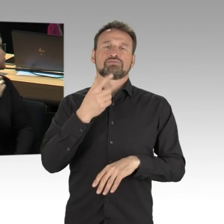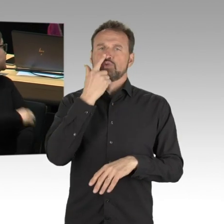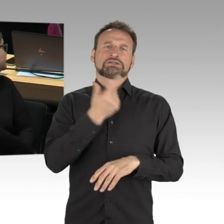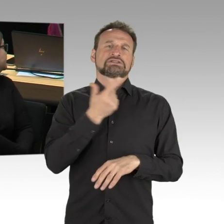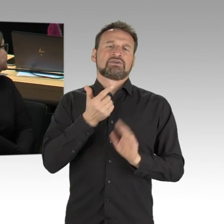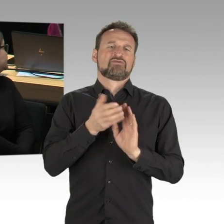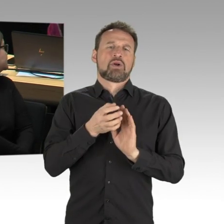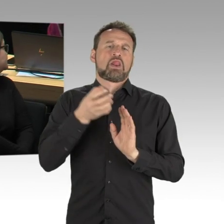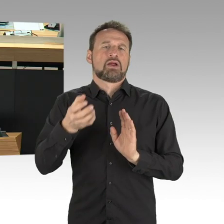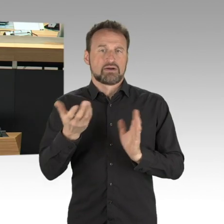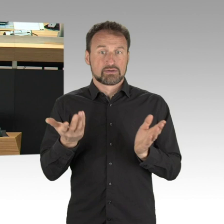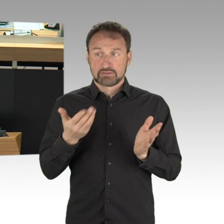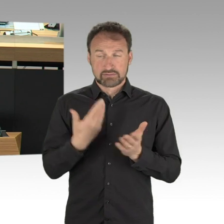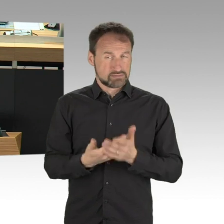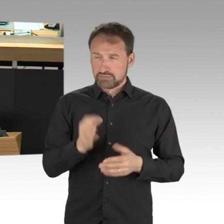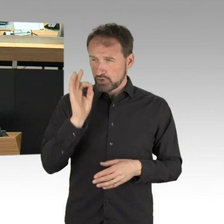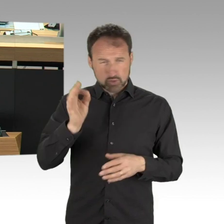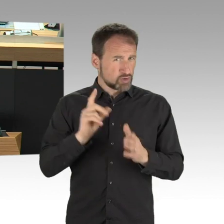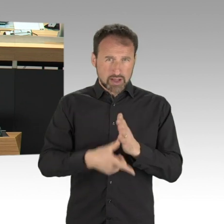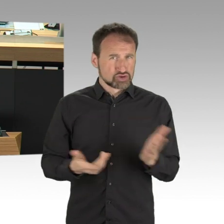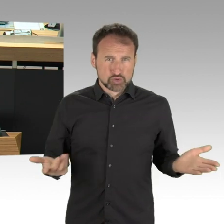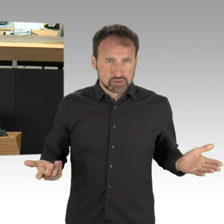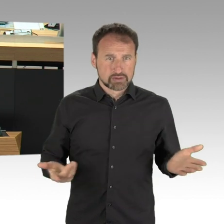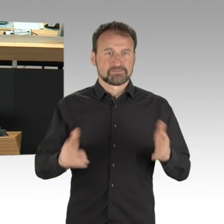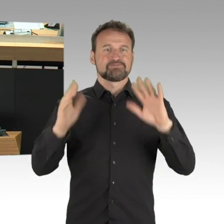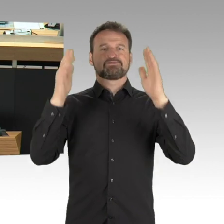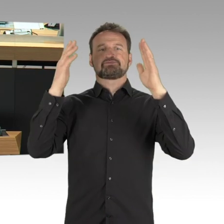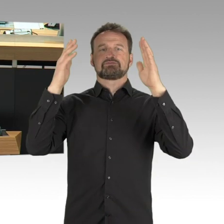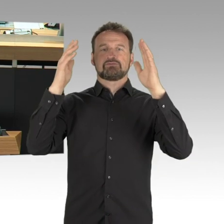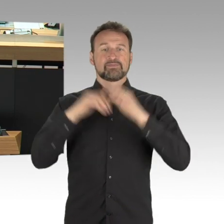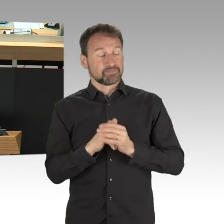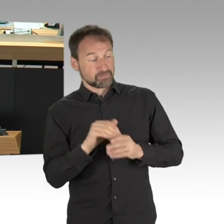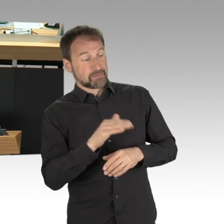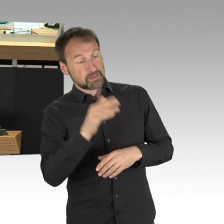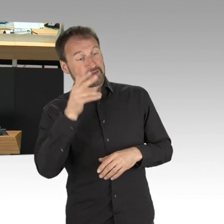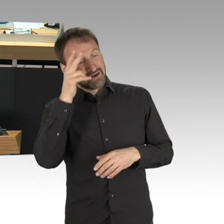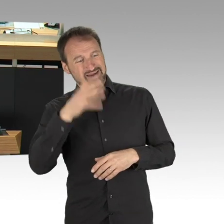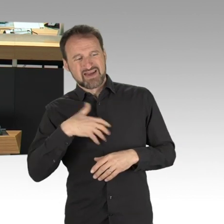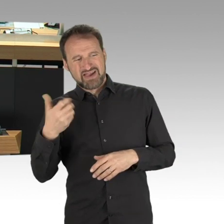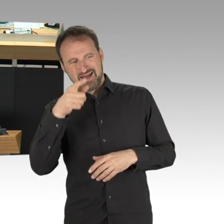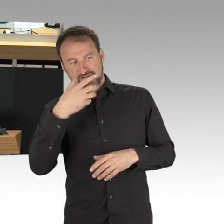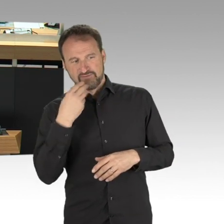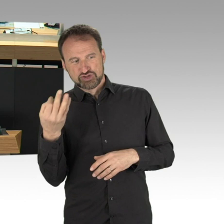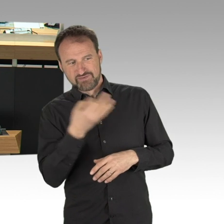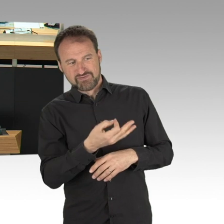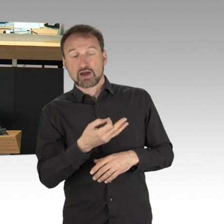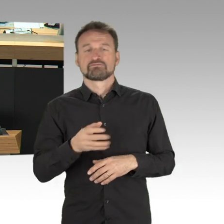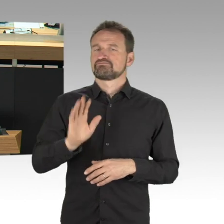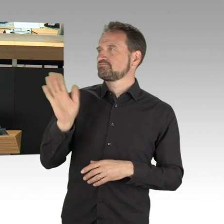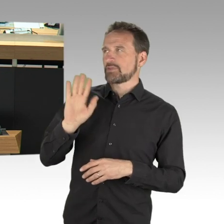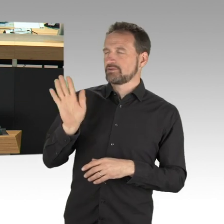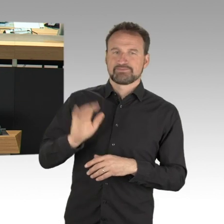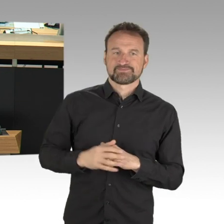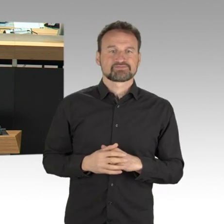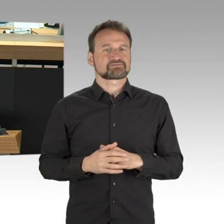und das begrüßen wir ausdrücklich, ist viel Expertise der Zivilgesellschaft, unter anderem aus dem Arbeitskreis Antisemitismus bei der Senatskanzlei.